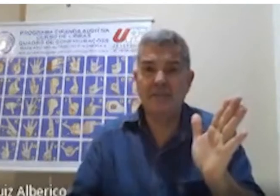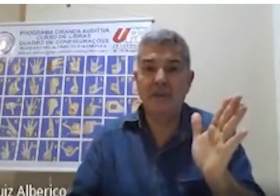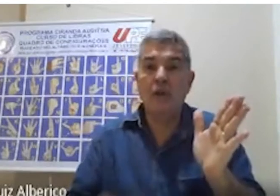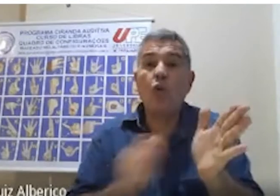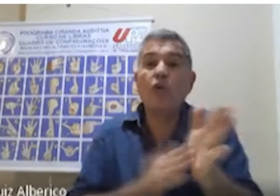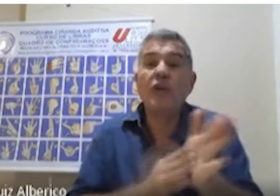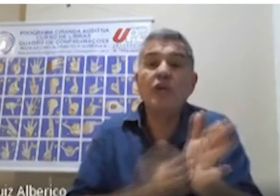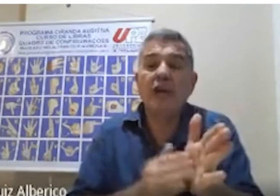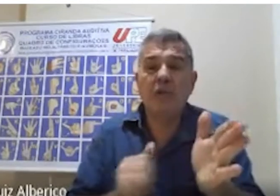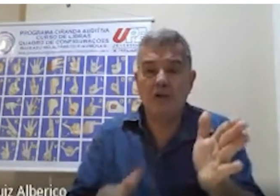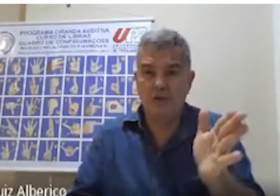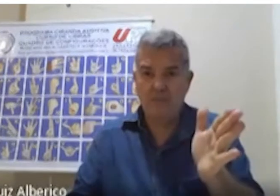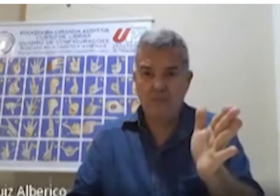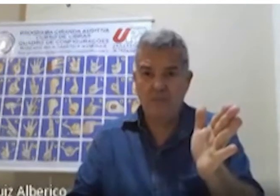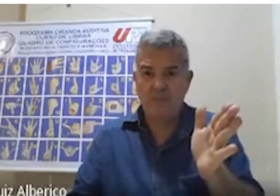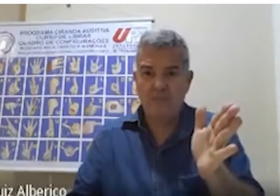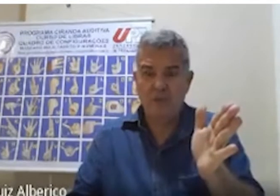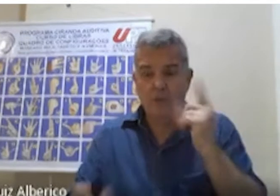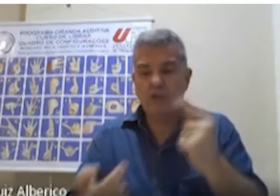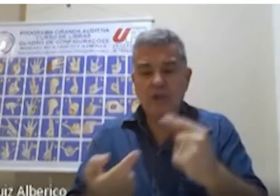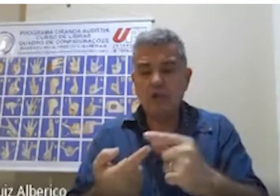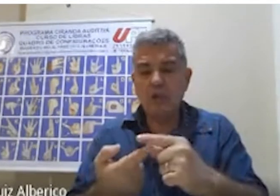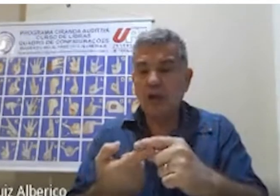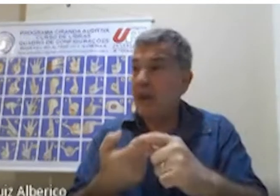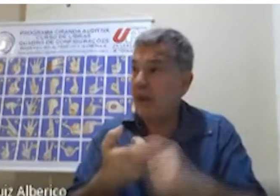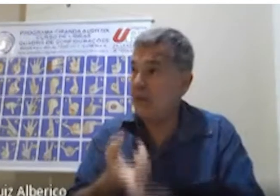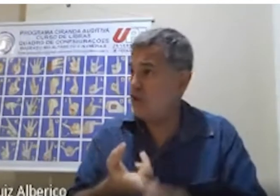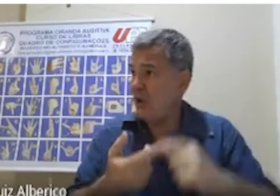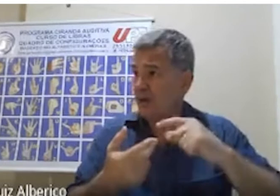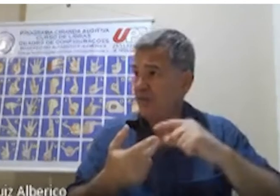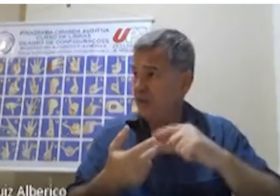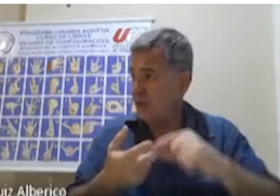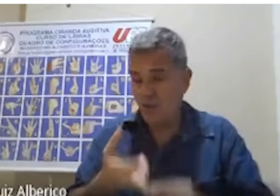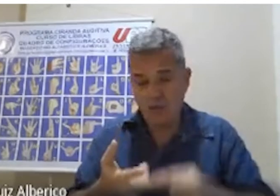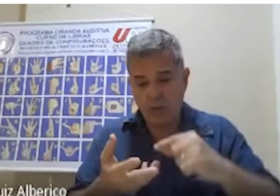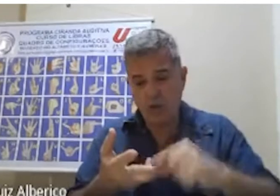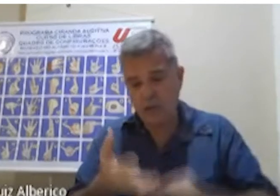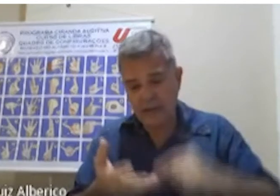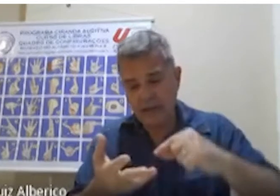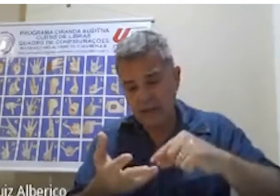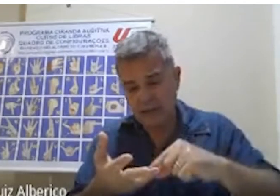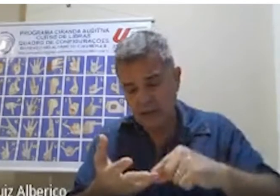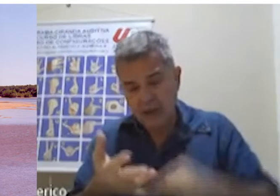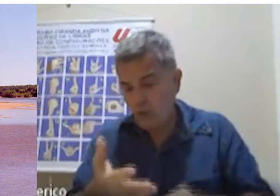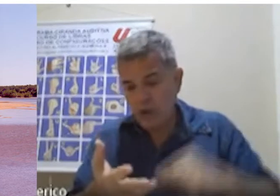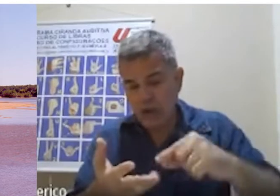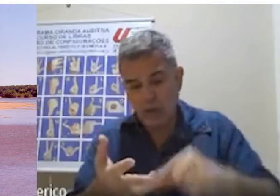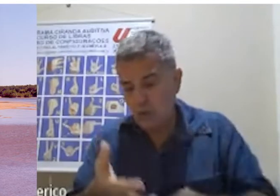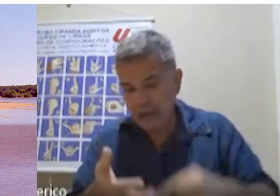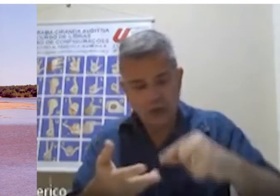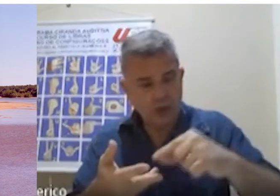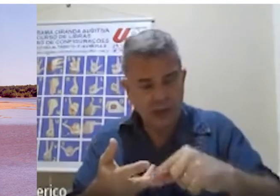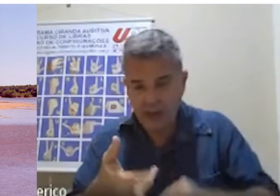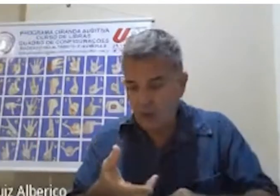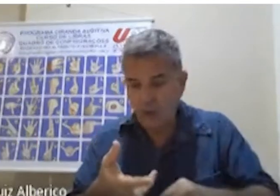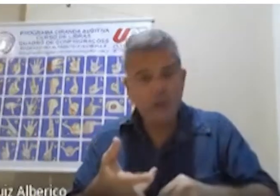realidade. O conteúdo é qual? O conteúdo é uma aula de geografia com morro, planície, com rio,